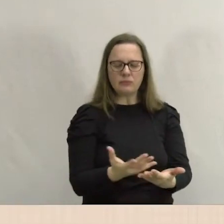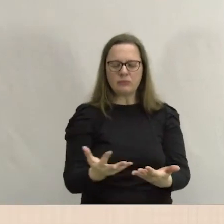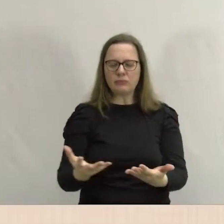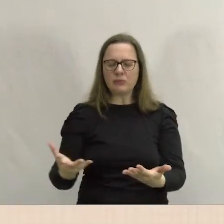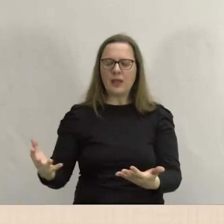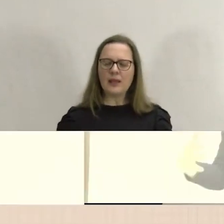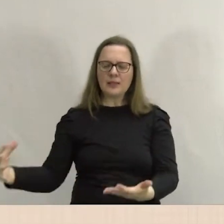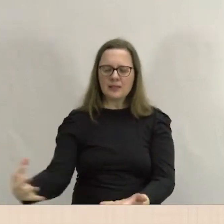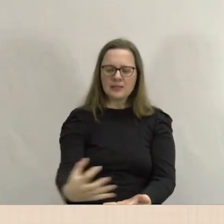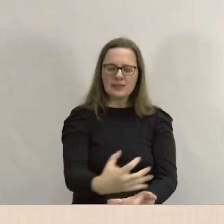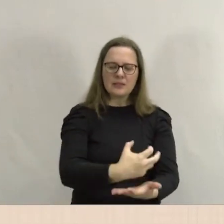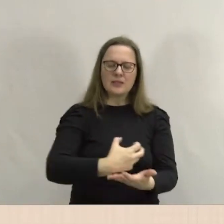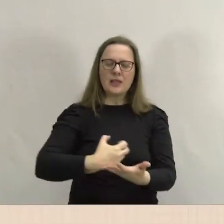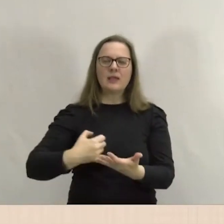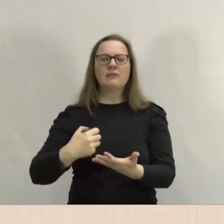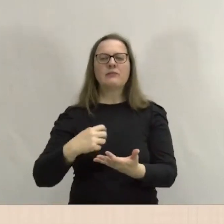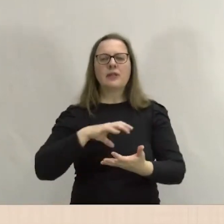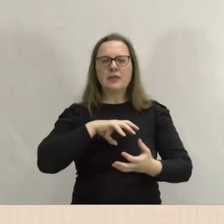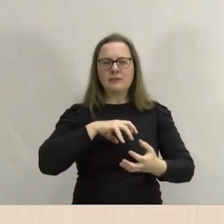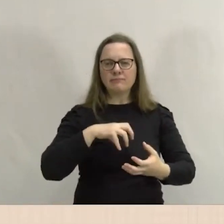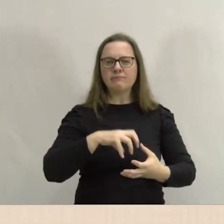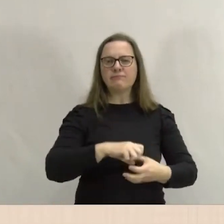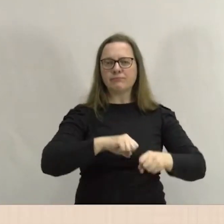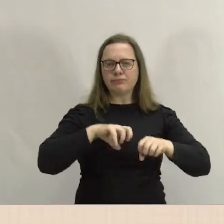Irmãos, essa chuva